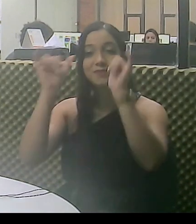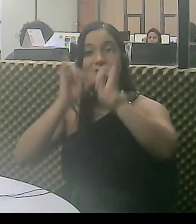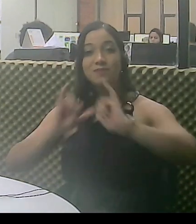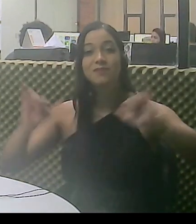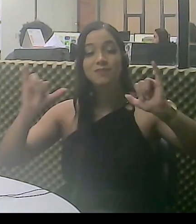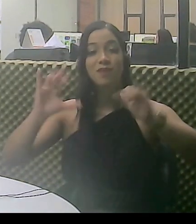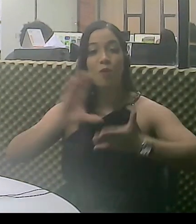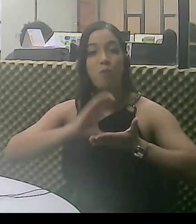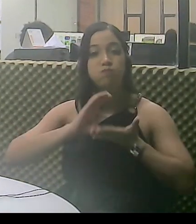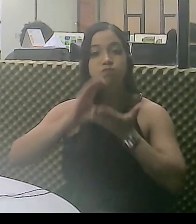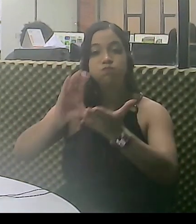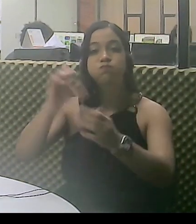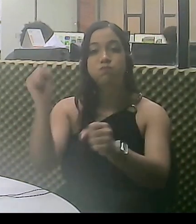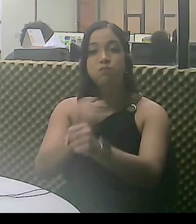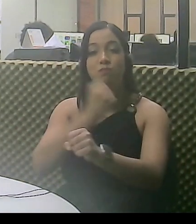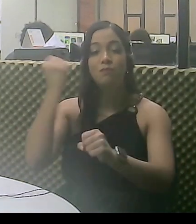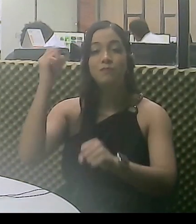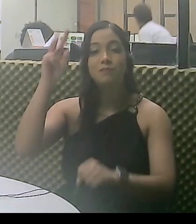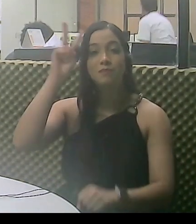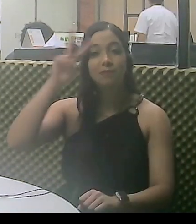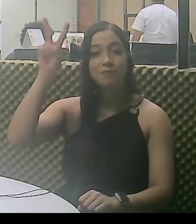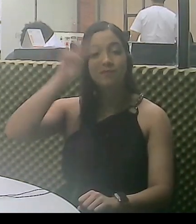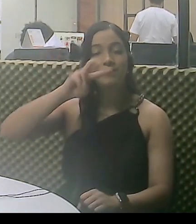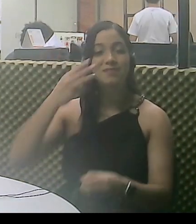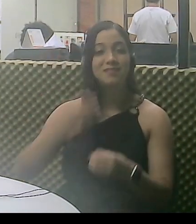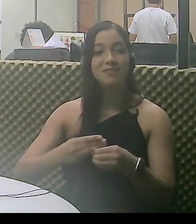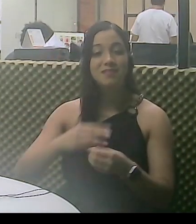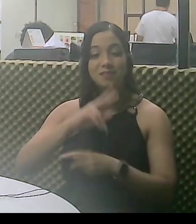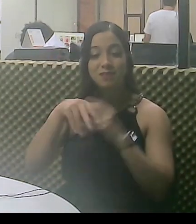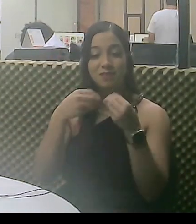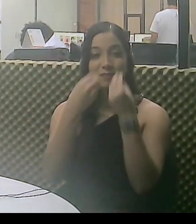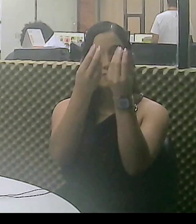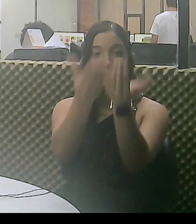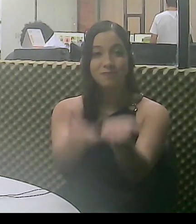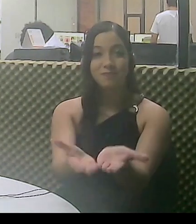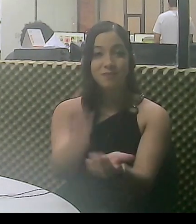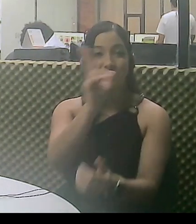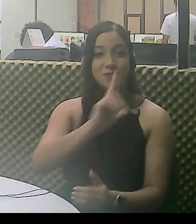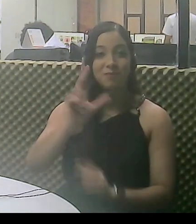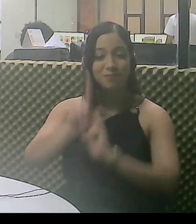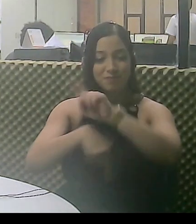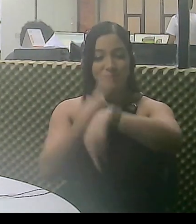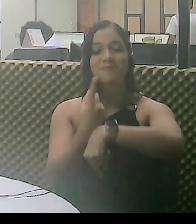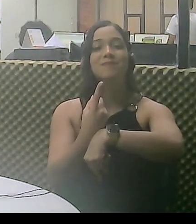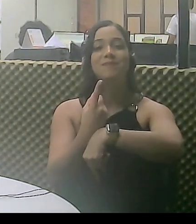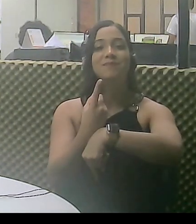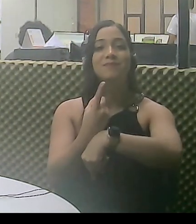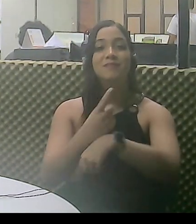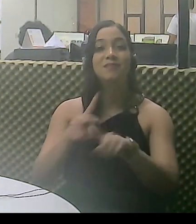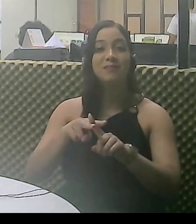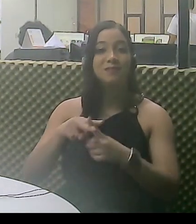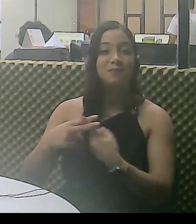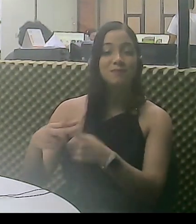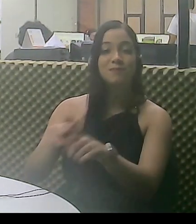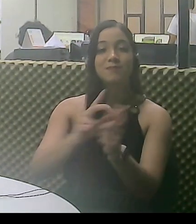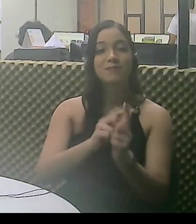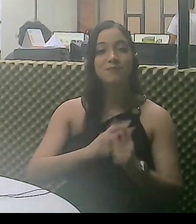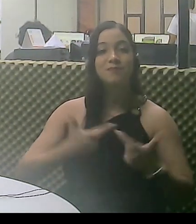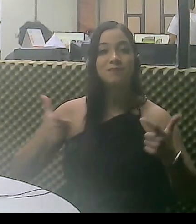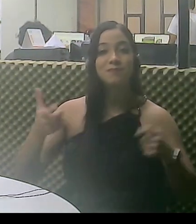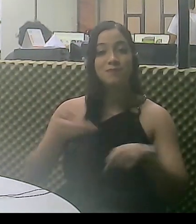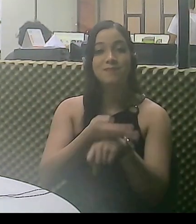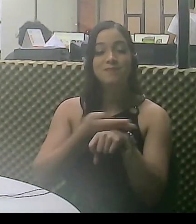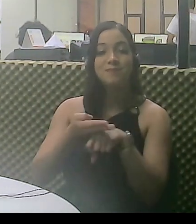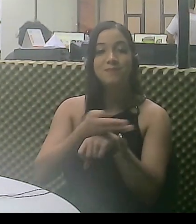maior pacote de obras da história do município, o É Pra Você, Uberlândia Sempre à Frente, e de reformas e ampliações da Estação